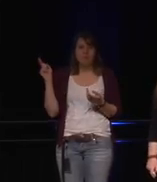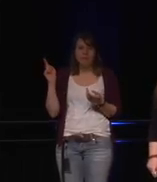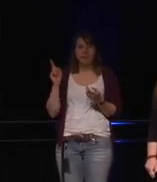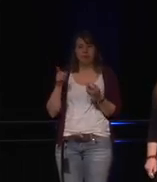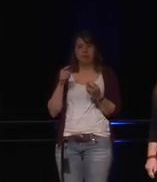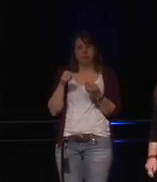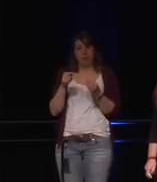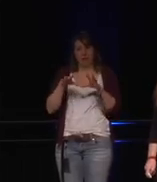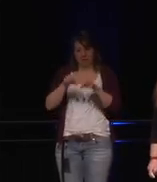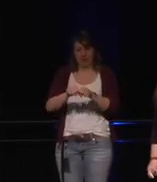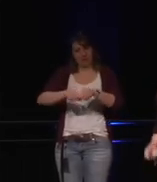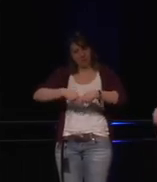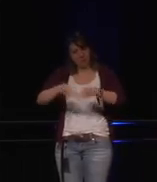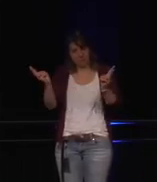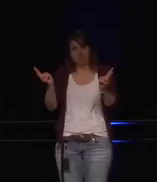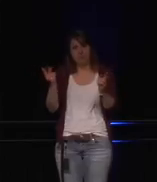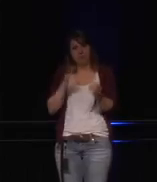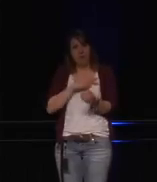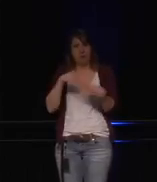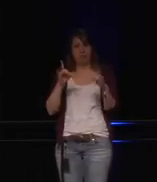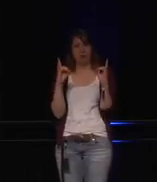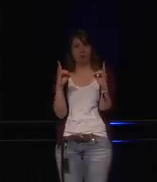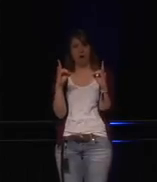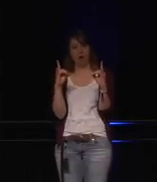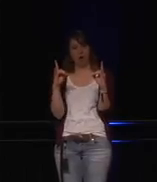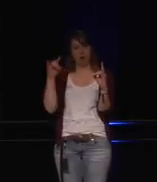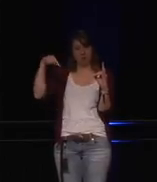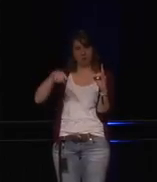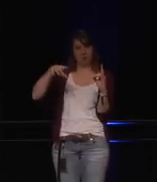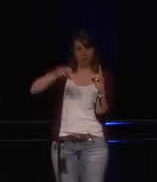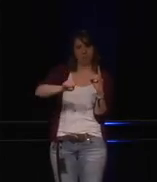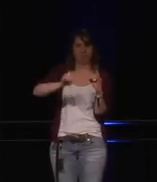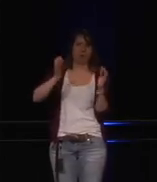y pocos años después ese ataque ocurrió, así que pasó.